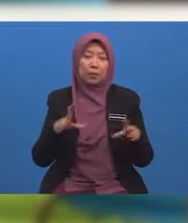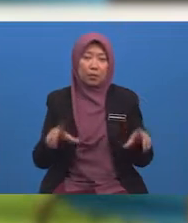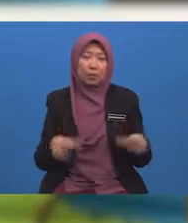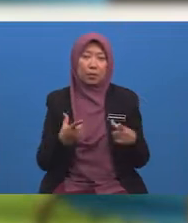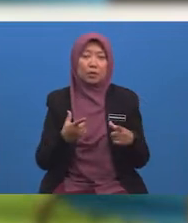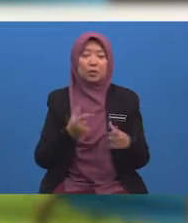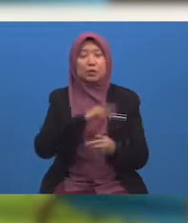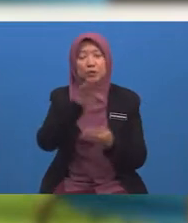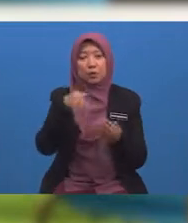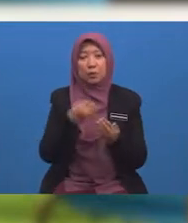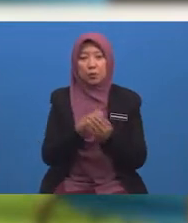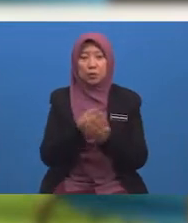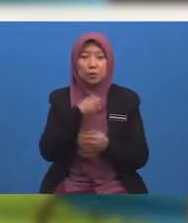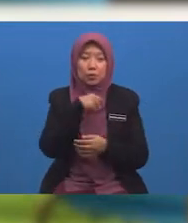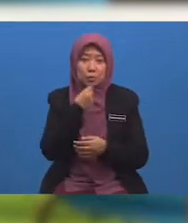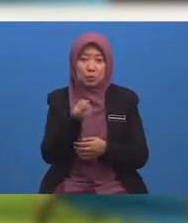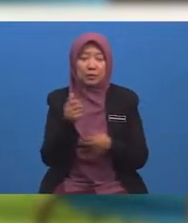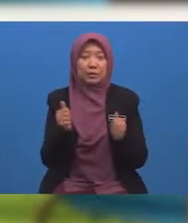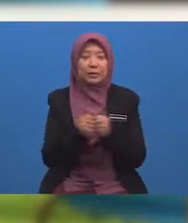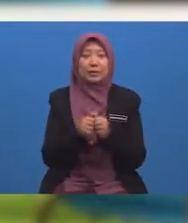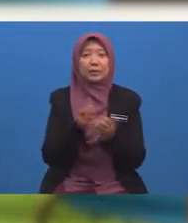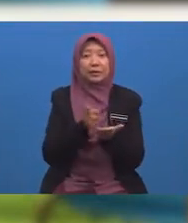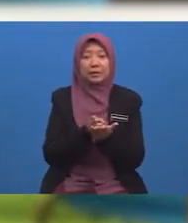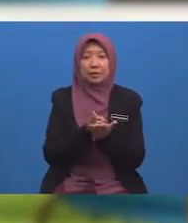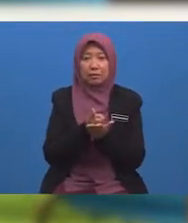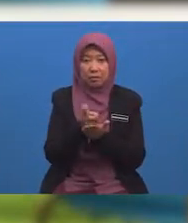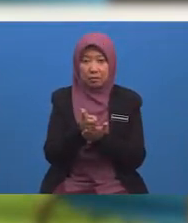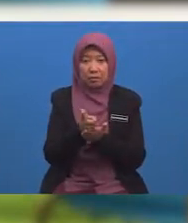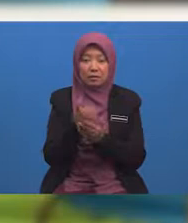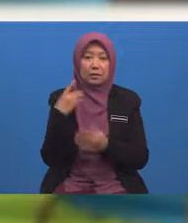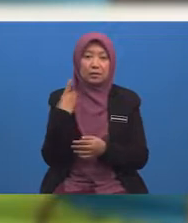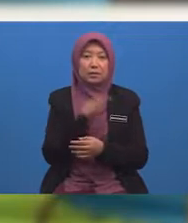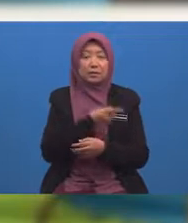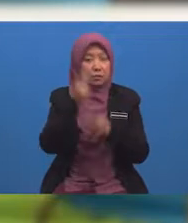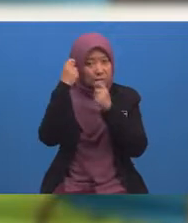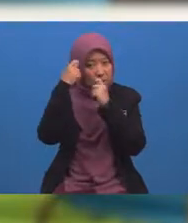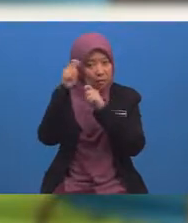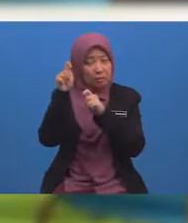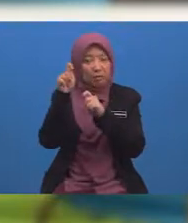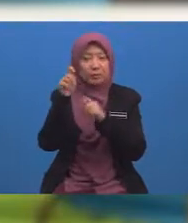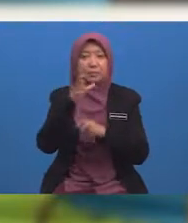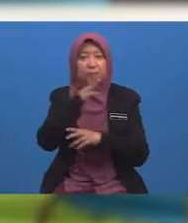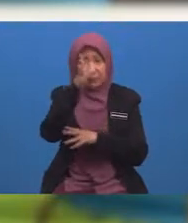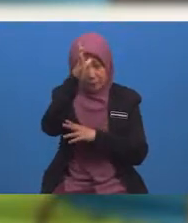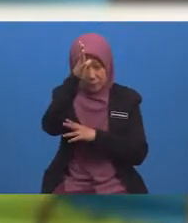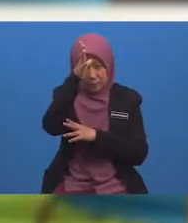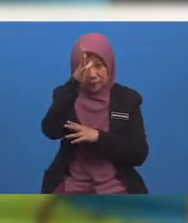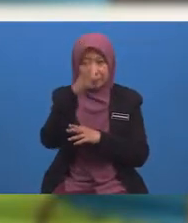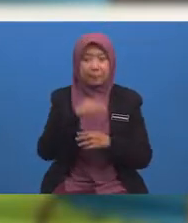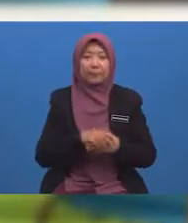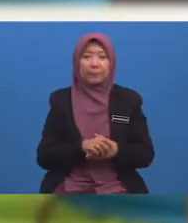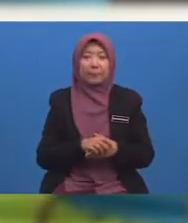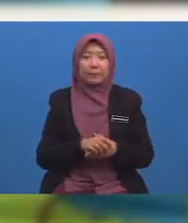segala suruhan dengan penuh keikhlasan. Kita perlulah mentaati kedua ibu bapa kita. Secara